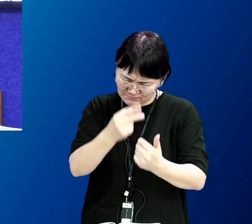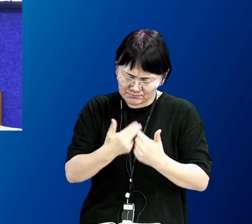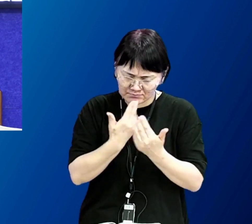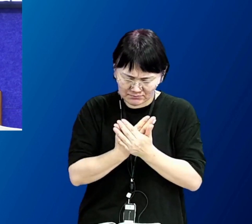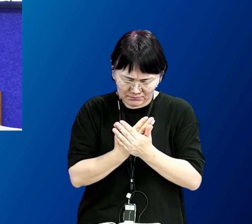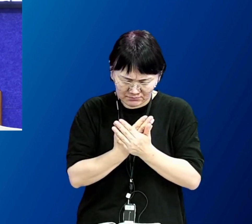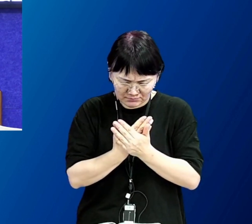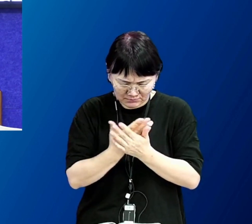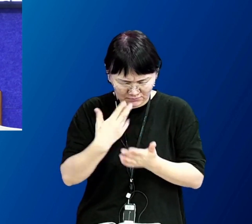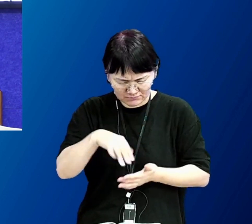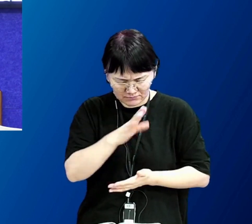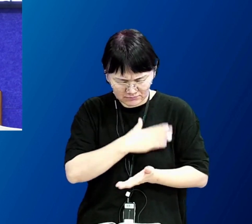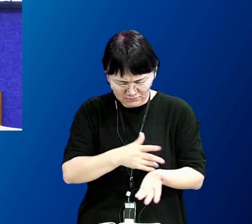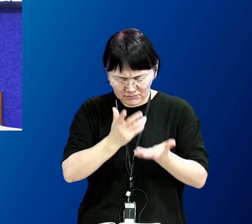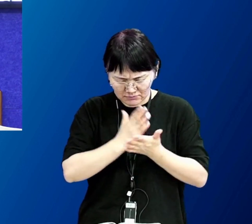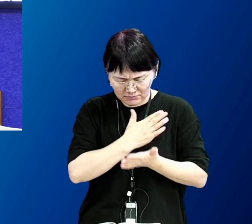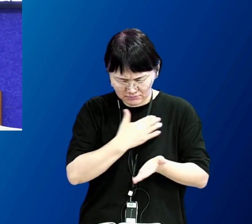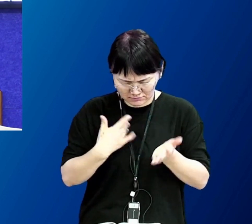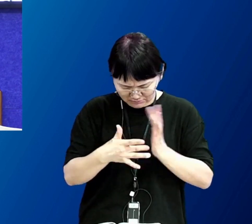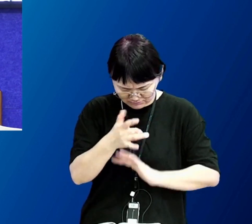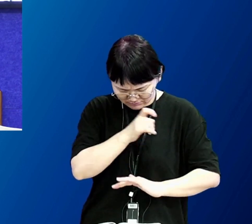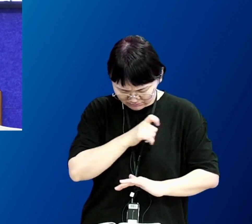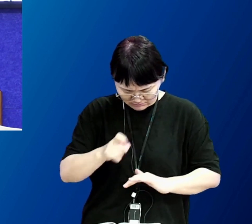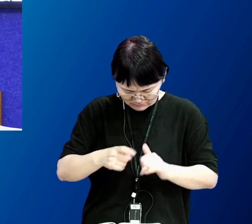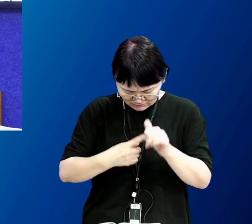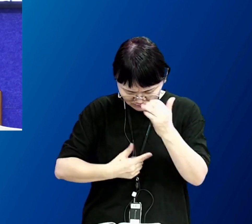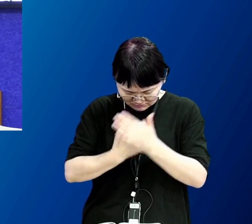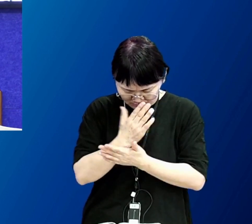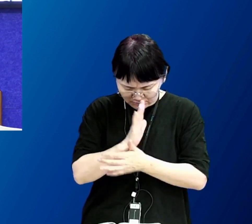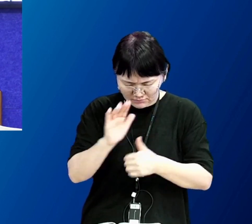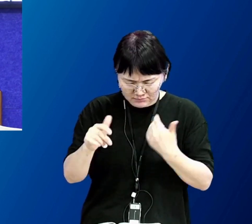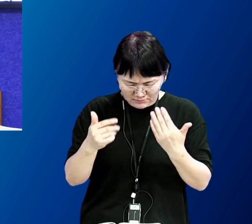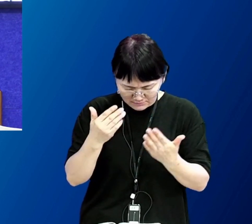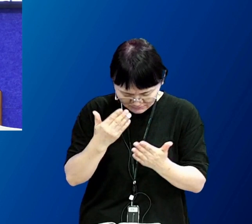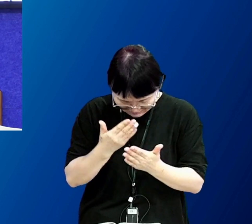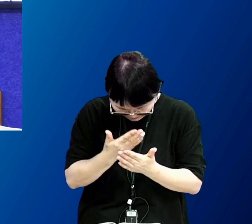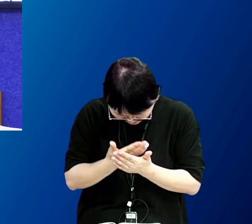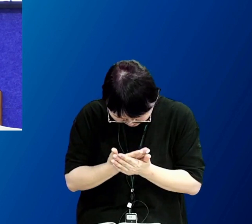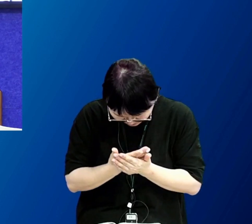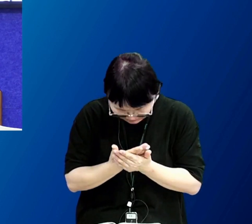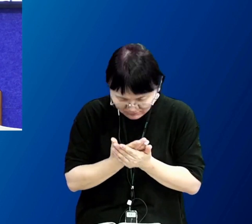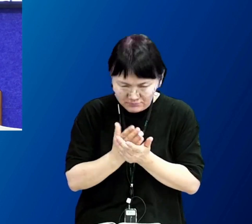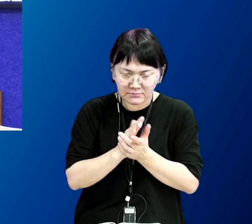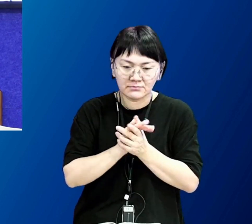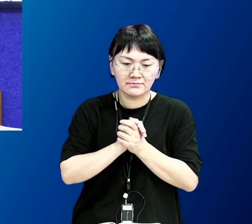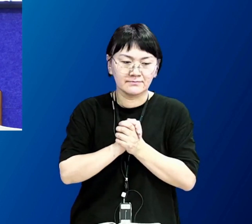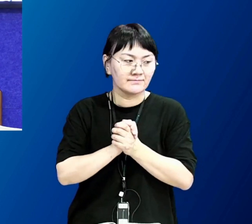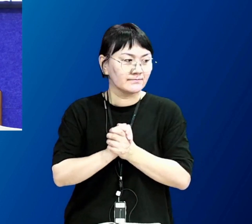Бидний хайрлдаг эзэн Есүсийн нэрээр гуйн залбирлаа. Аминь.